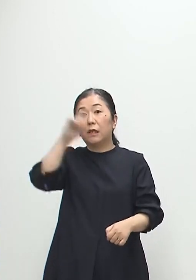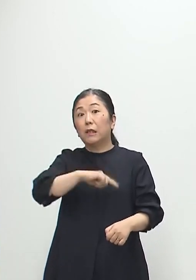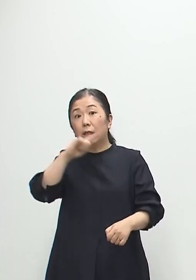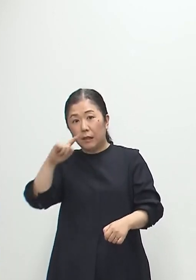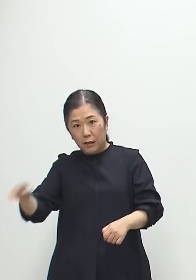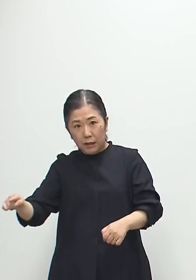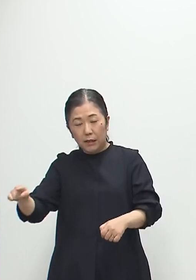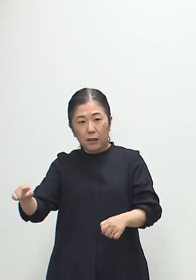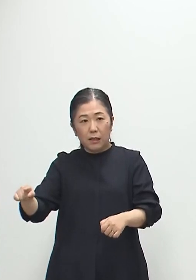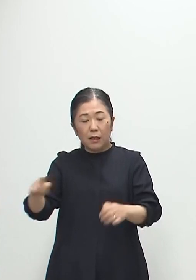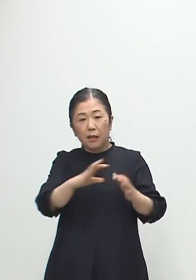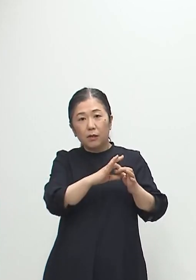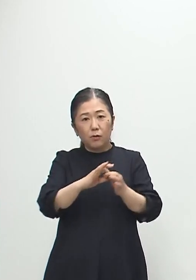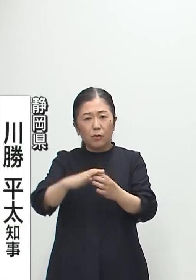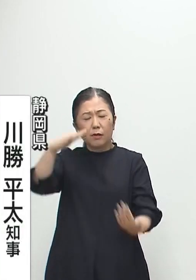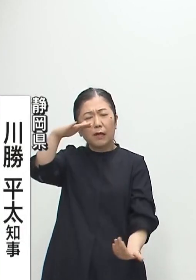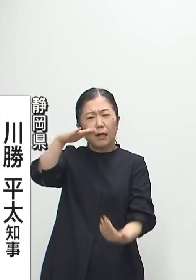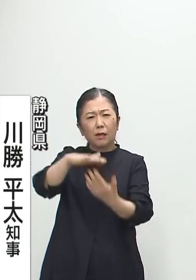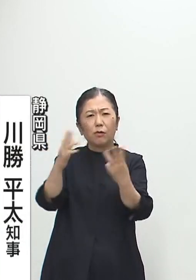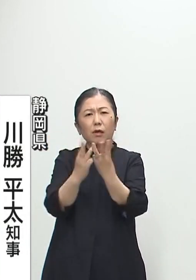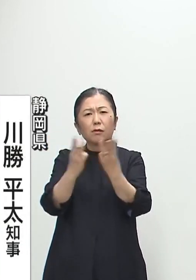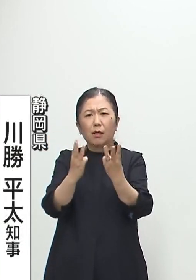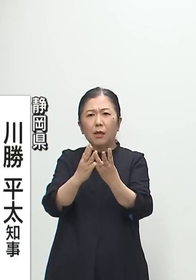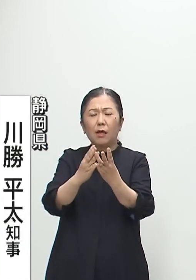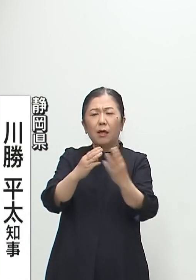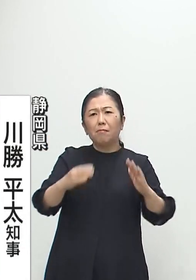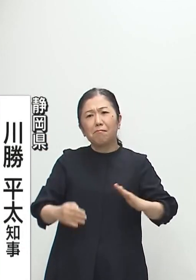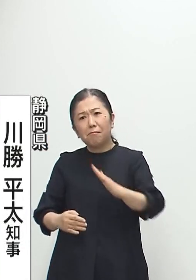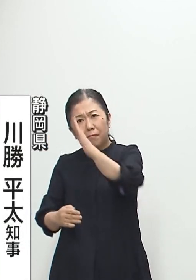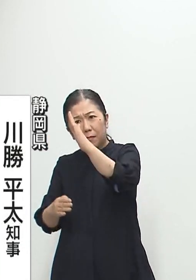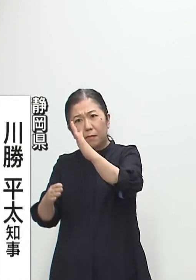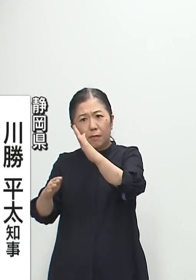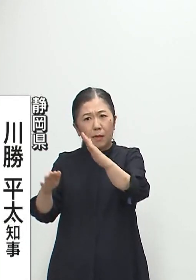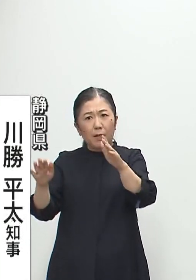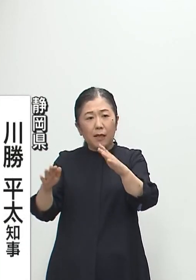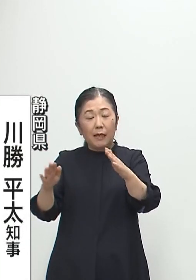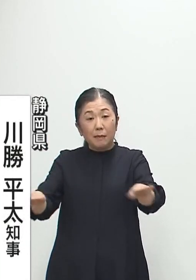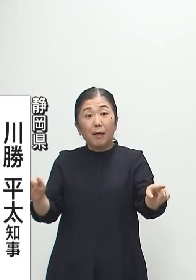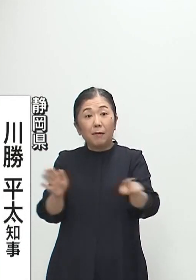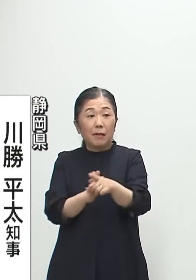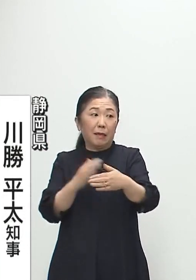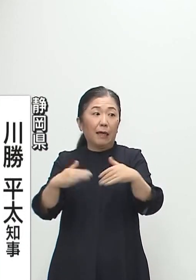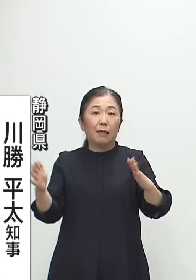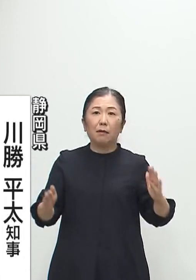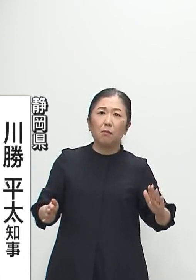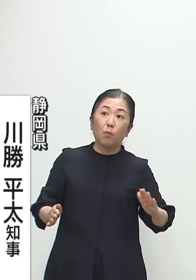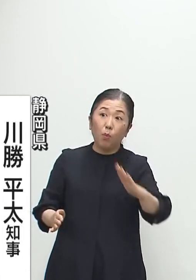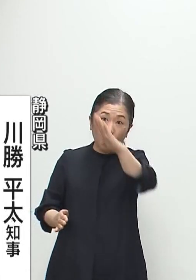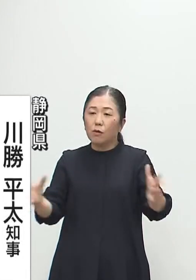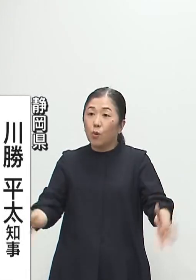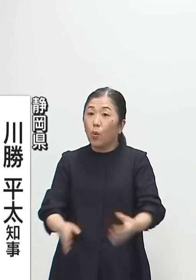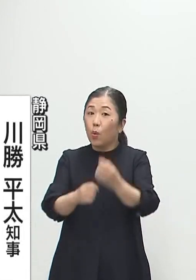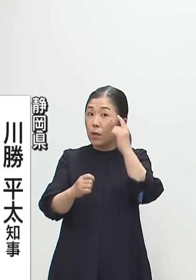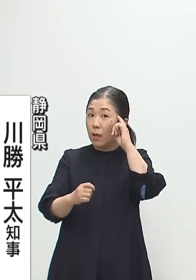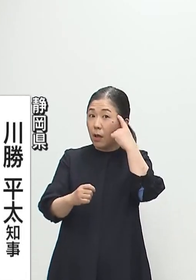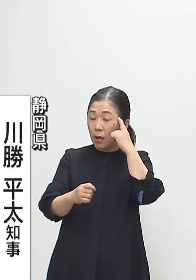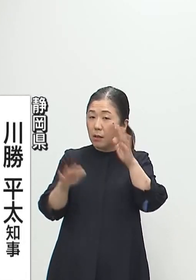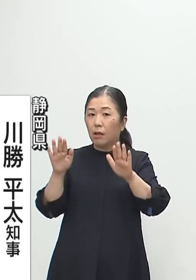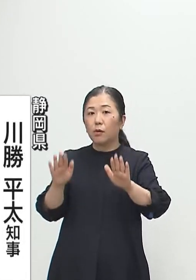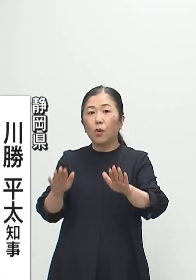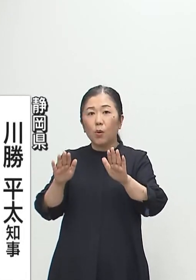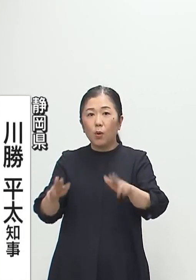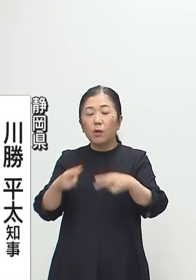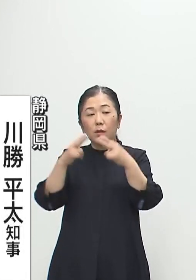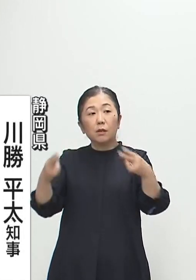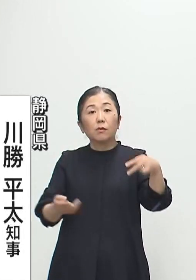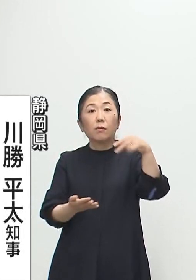連日の最大人数の更新となります。未曾有の急増局面となっております。本日